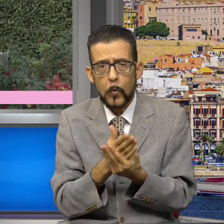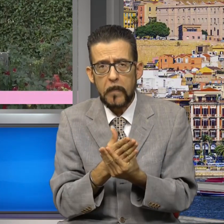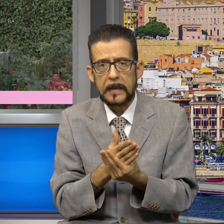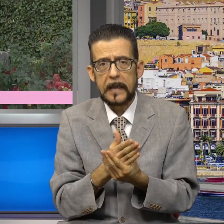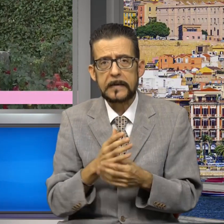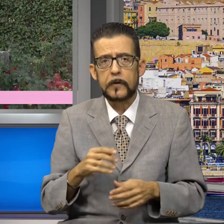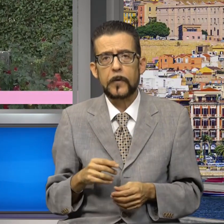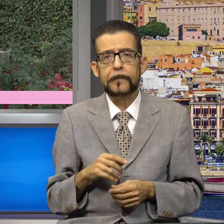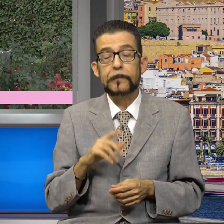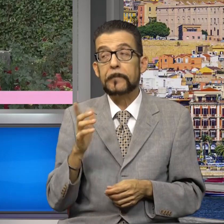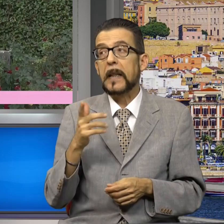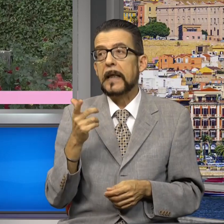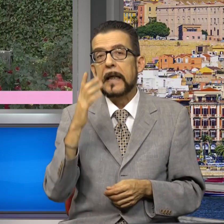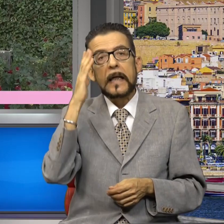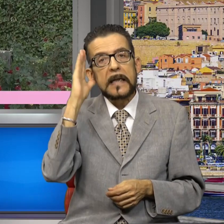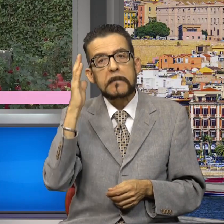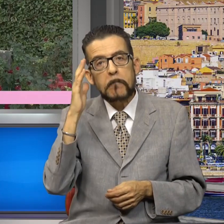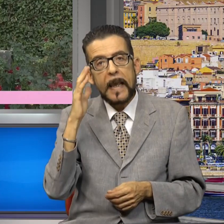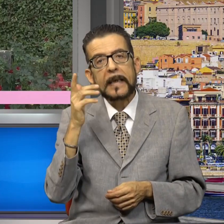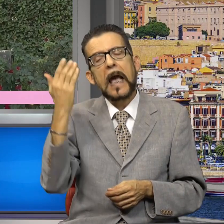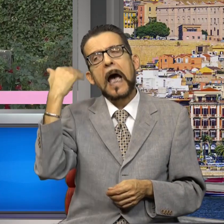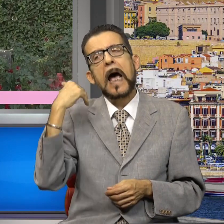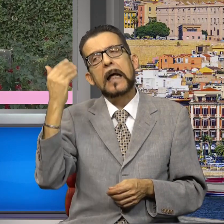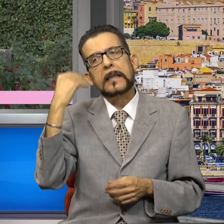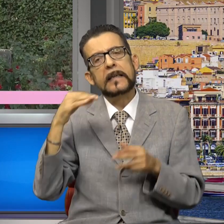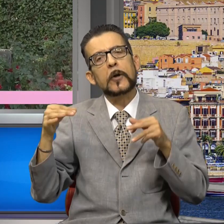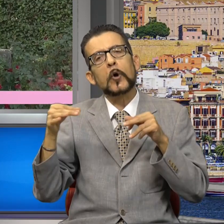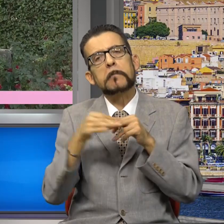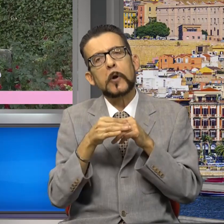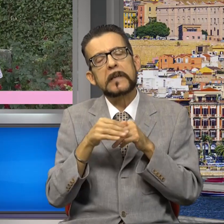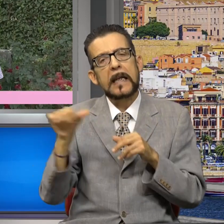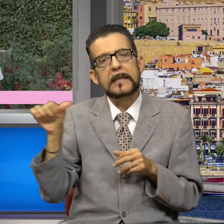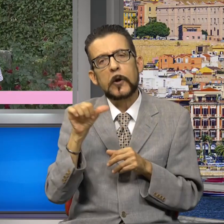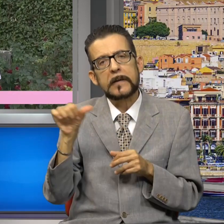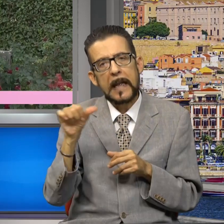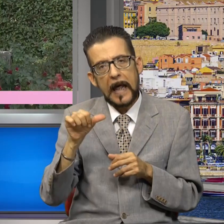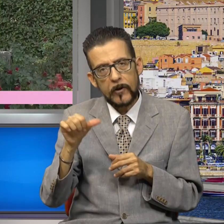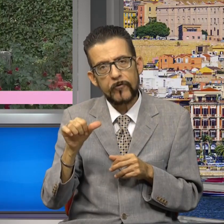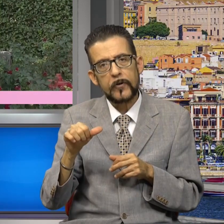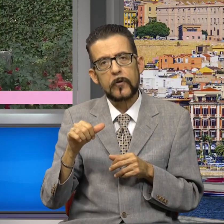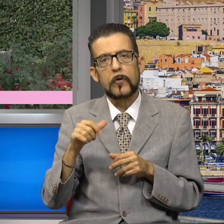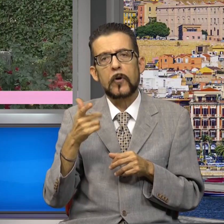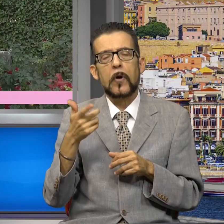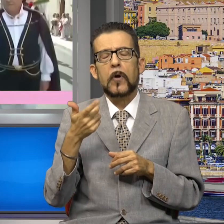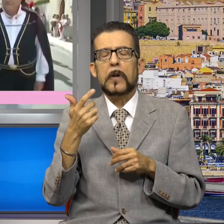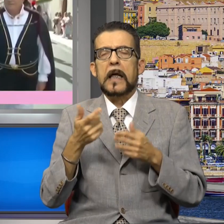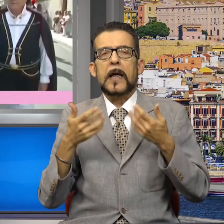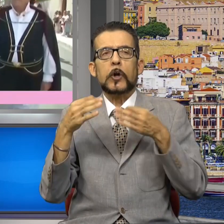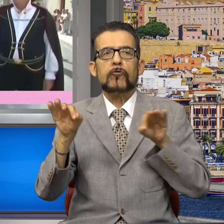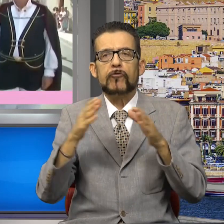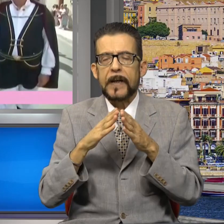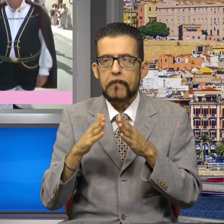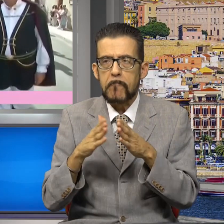che rispecchia appunto l'antico sposalizio Ostell'Argino, dai rituali cerimoniali